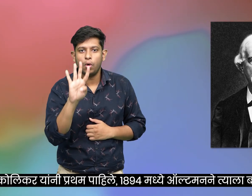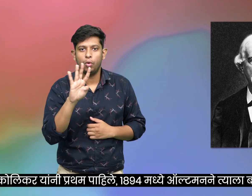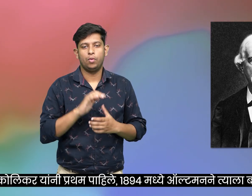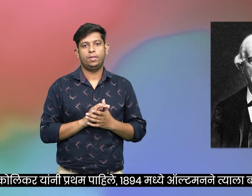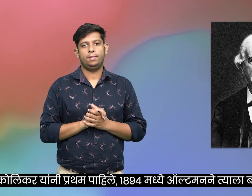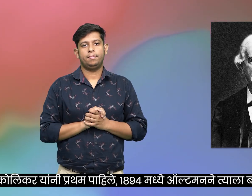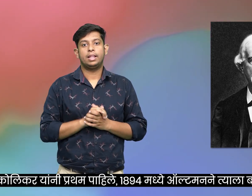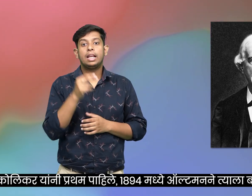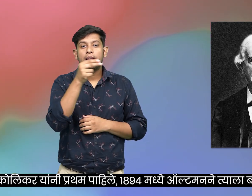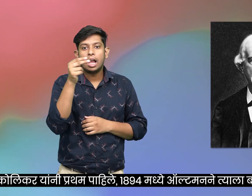नाव दिले.